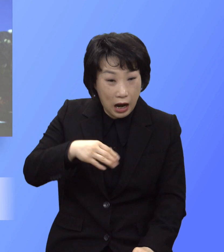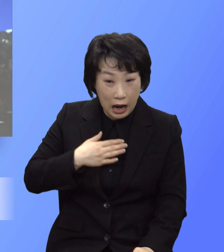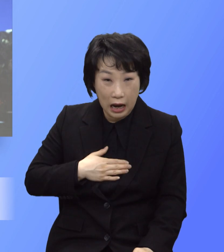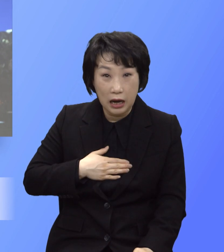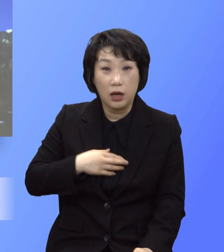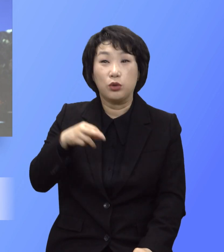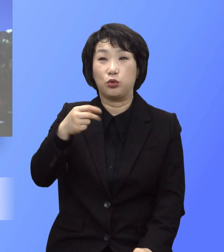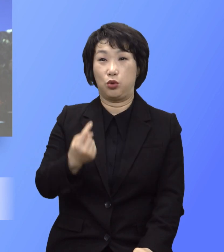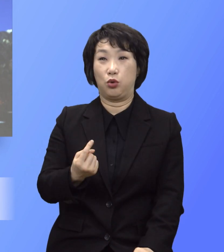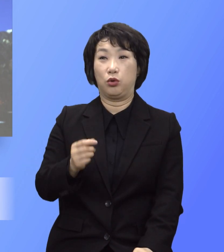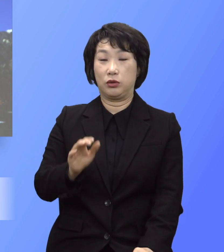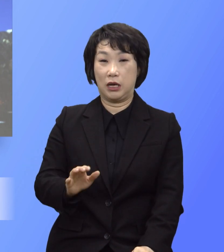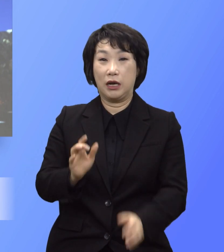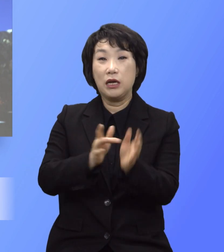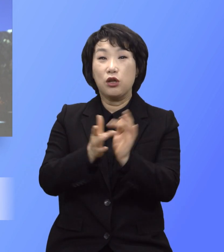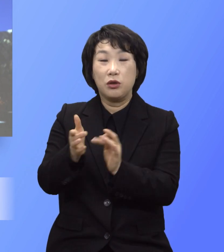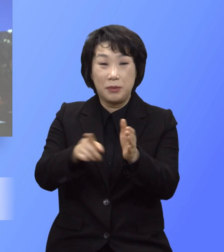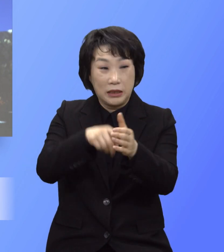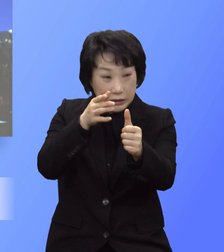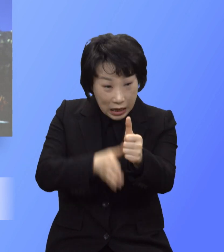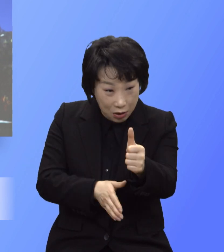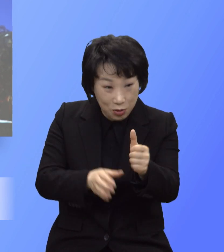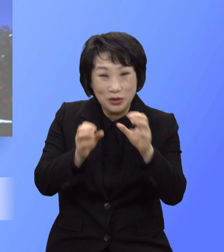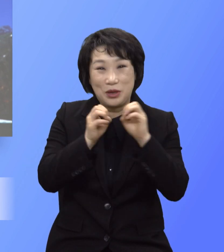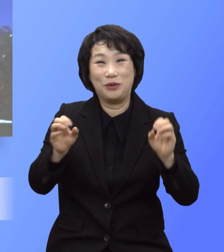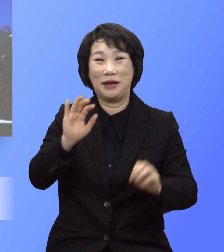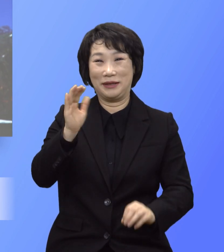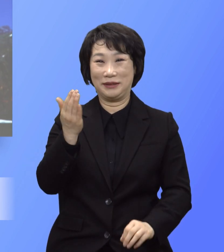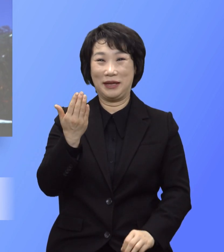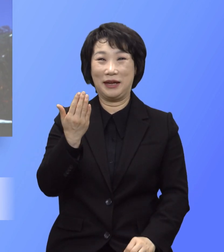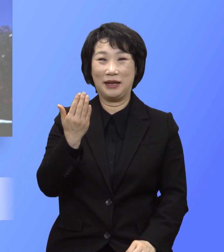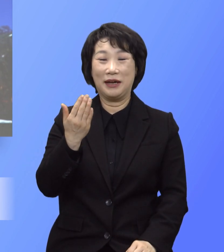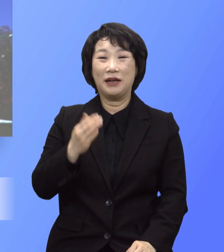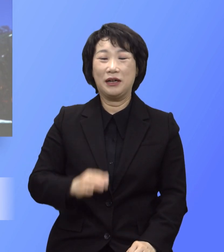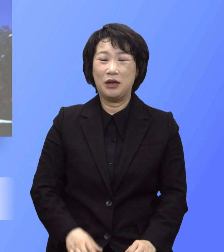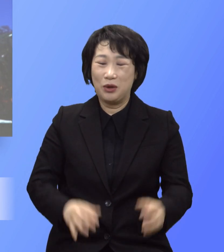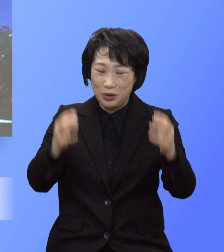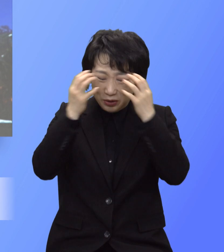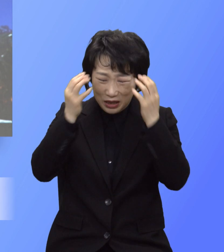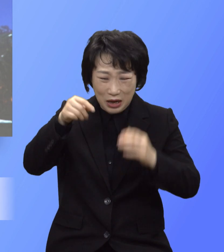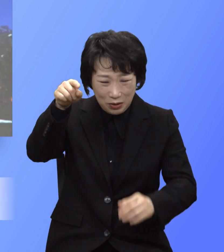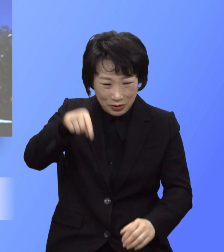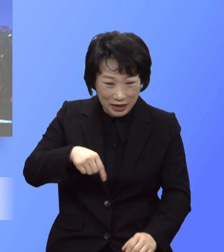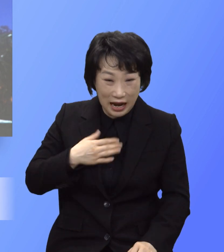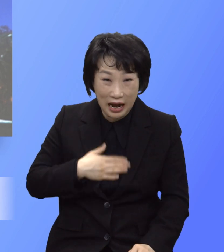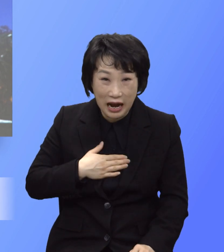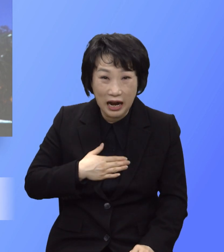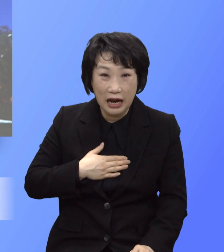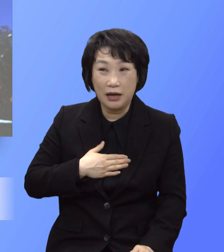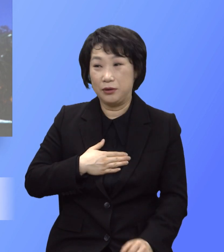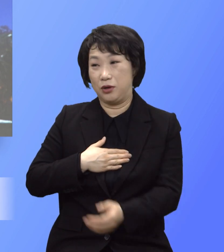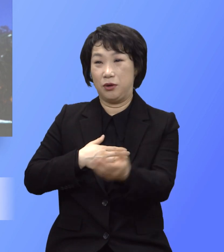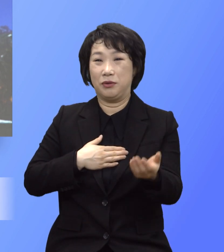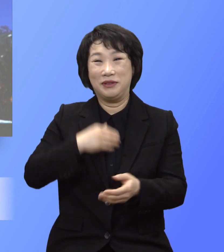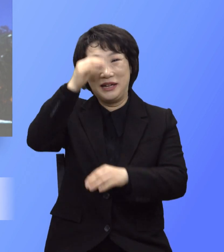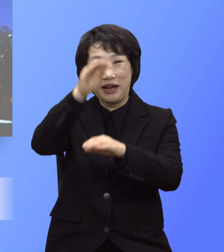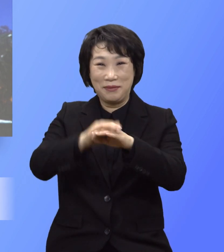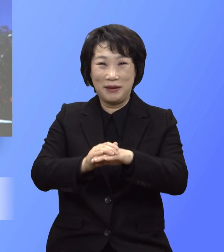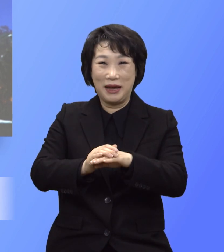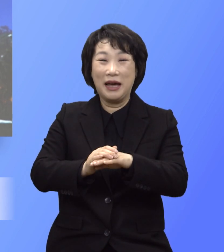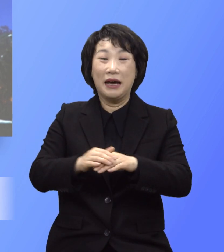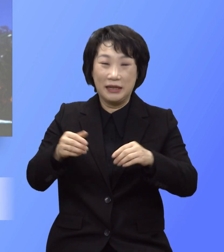많이 알면서도 예수 믿으라고 전도하고 고난이 오는 걸 많이 알면서도 예배